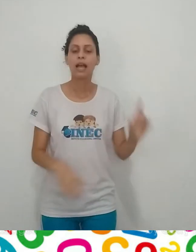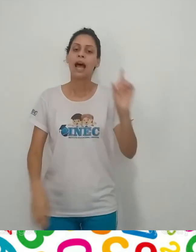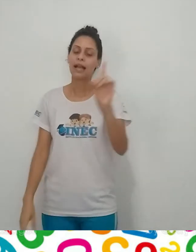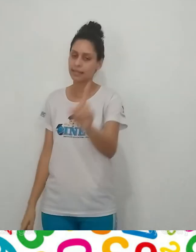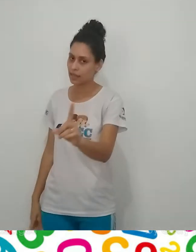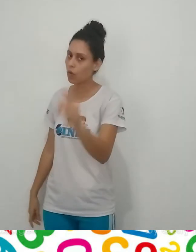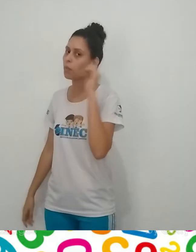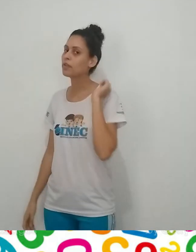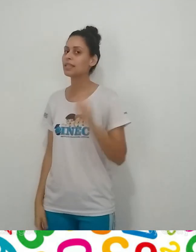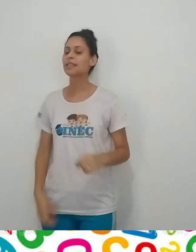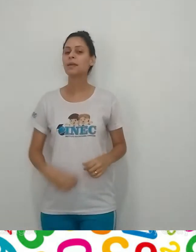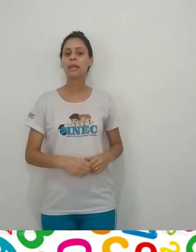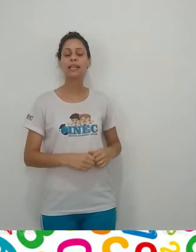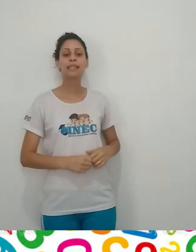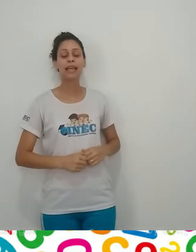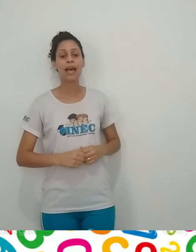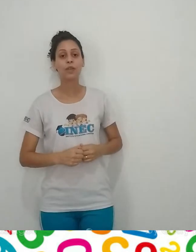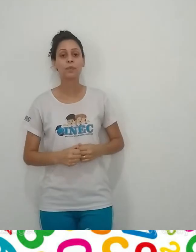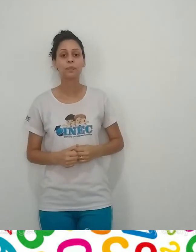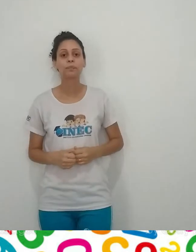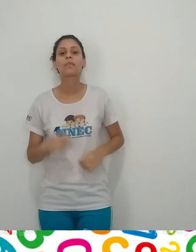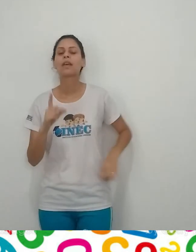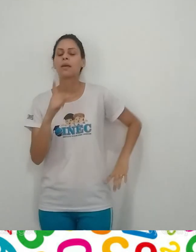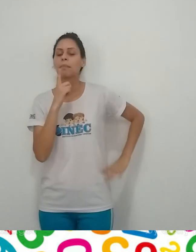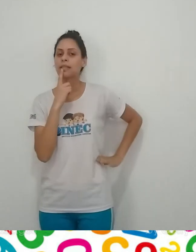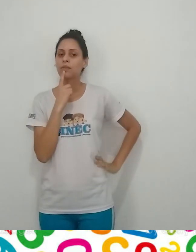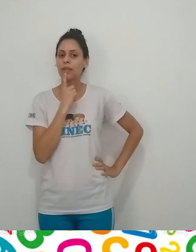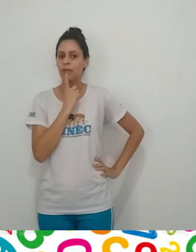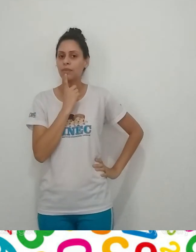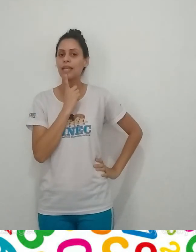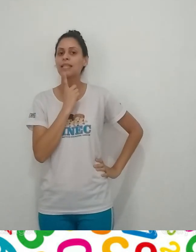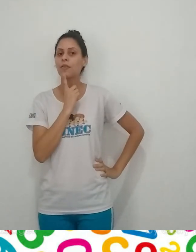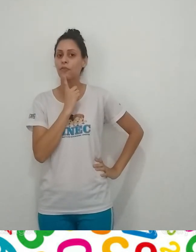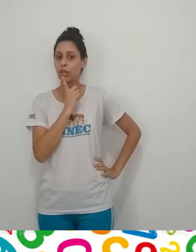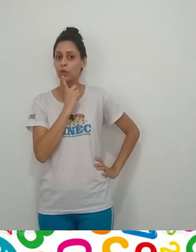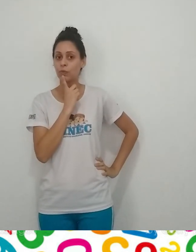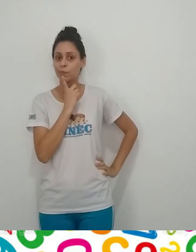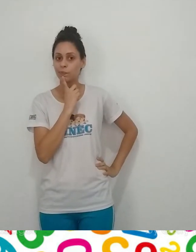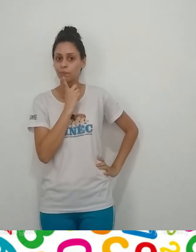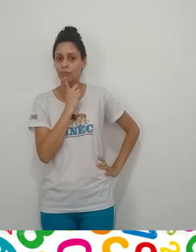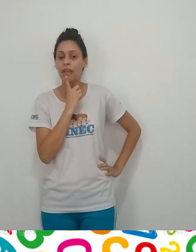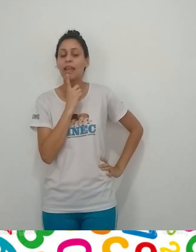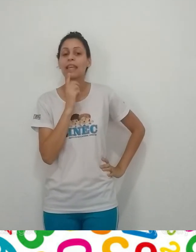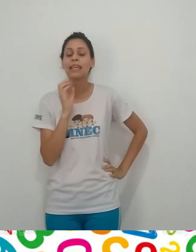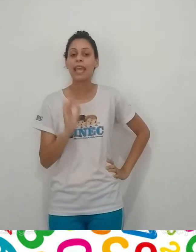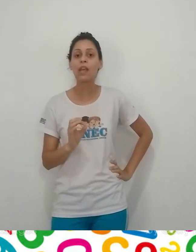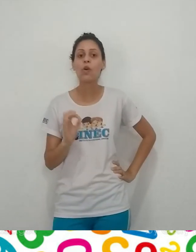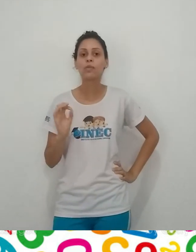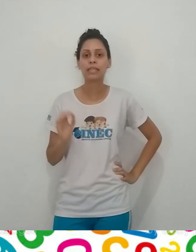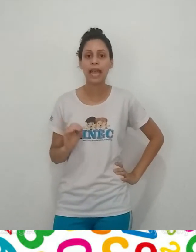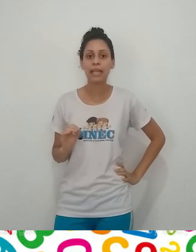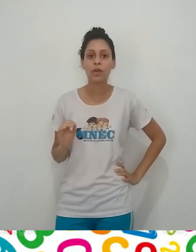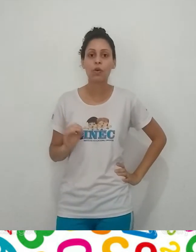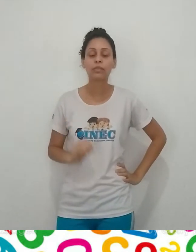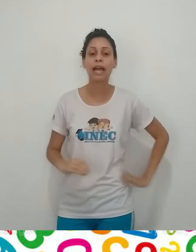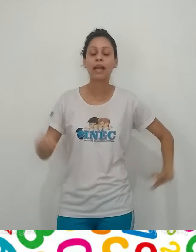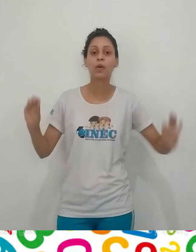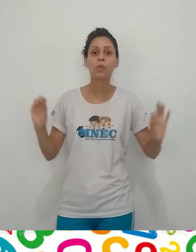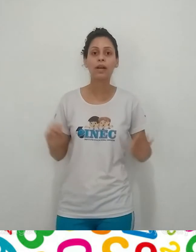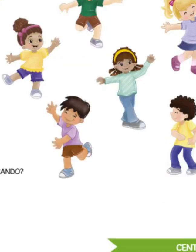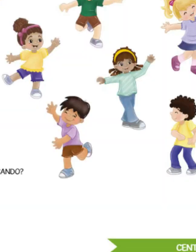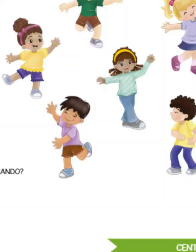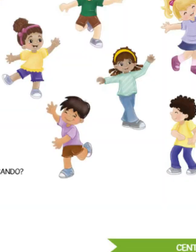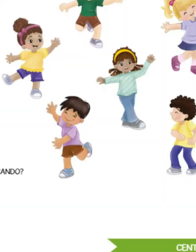dançando, assim como vocês também dançaram. Mas eu tenho um desafio. Quem consegue